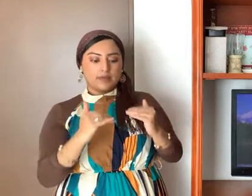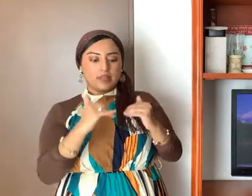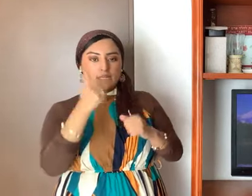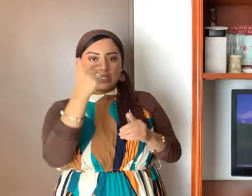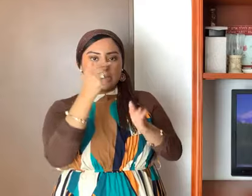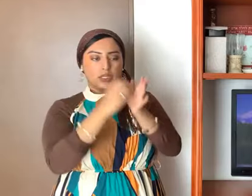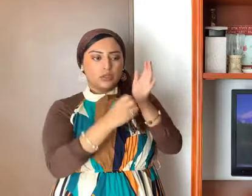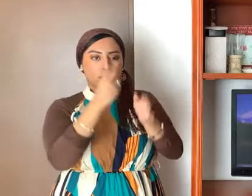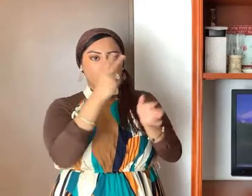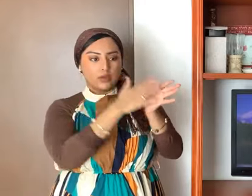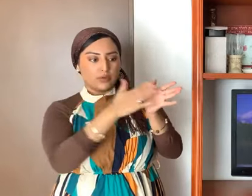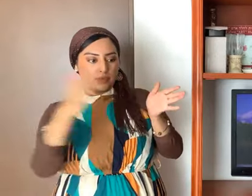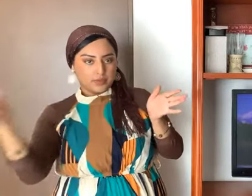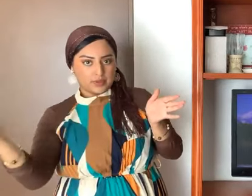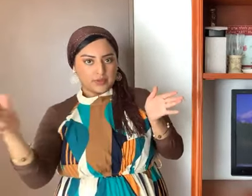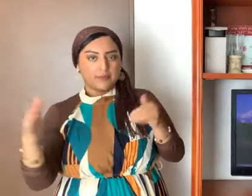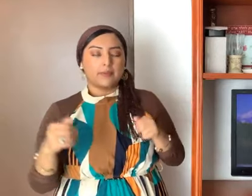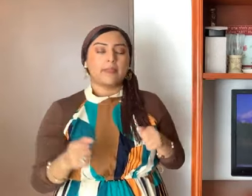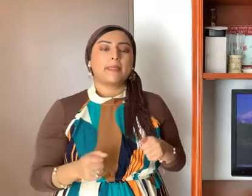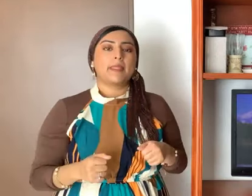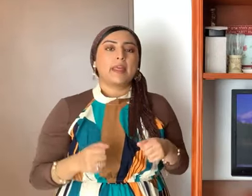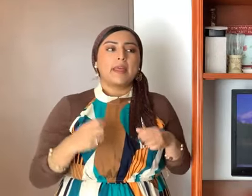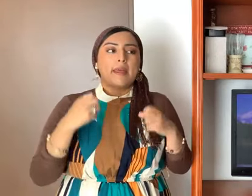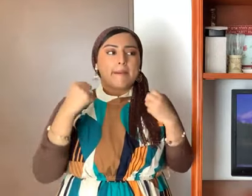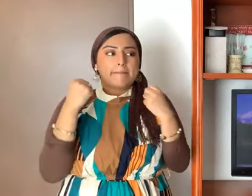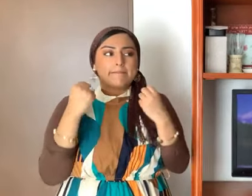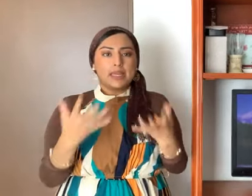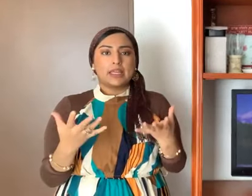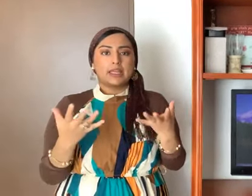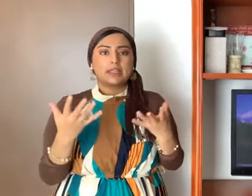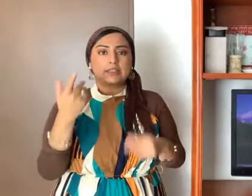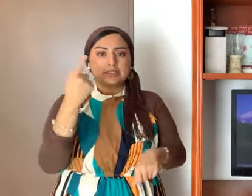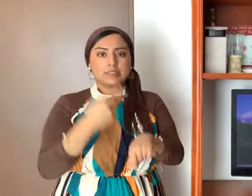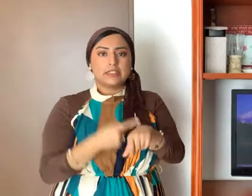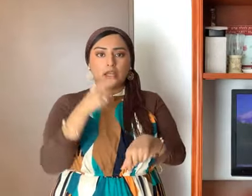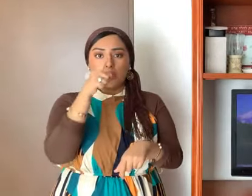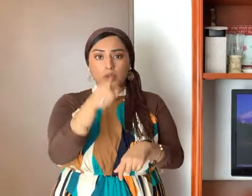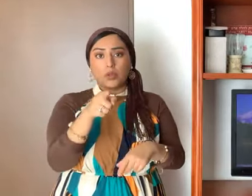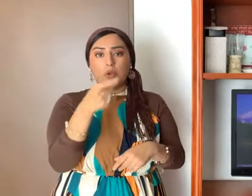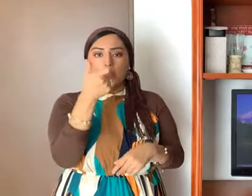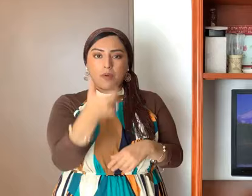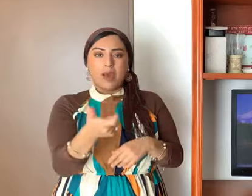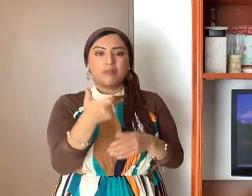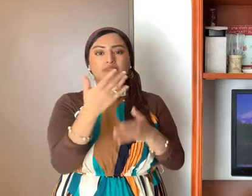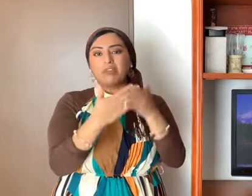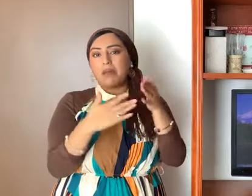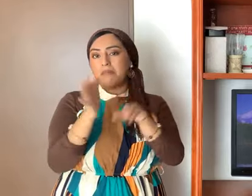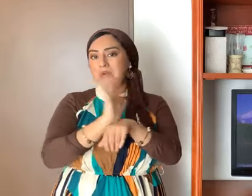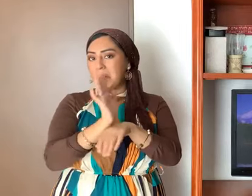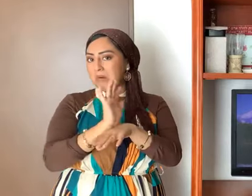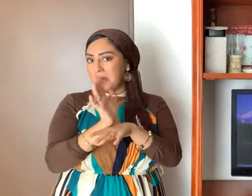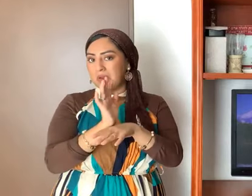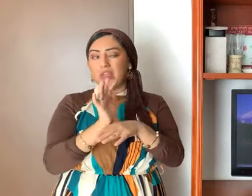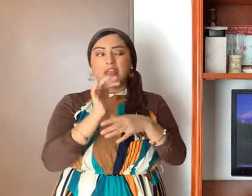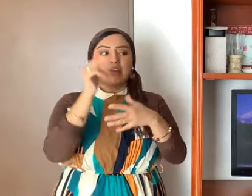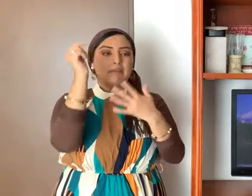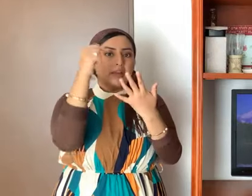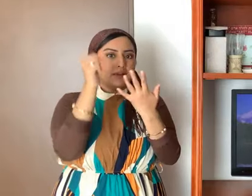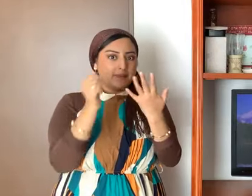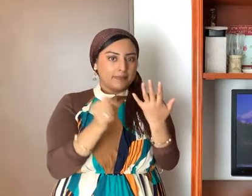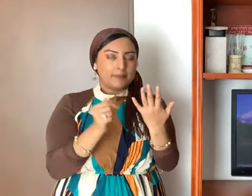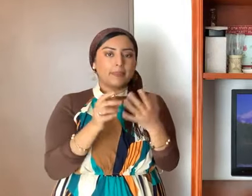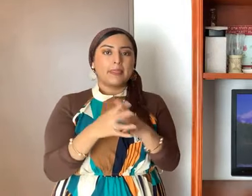de Génesis 12 en adelante. Muchas veces has visto tú en las películas y demás,